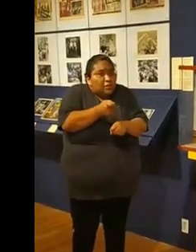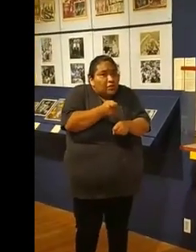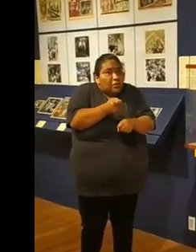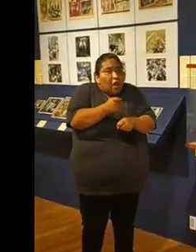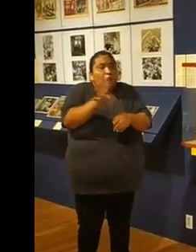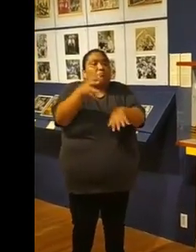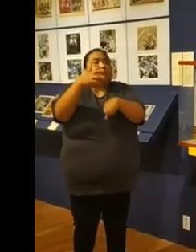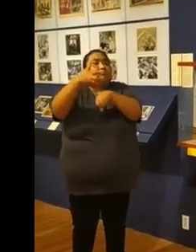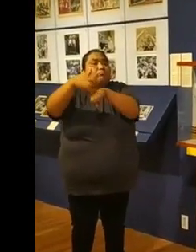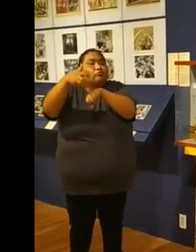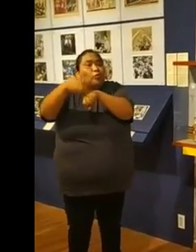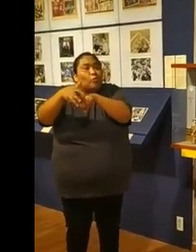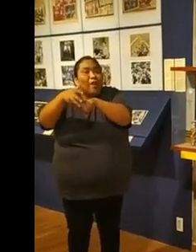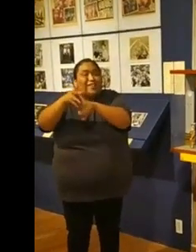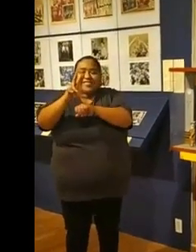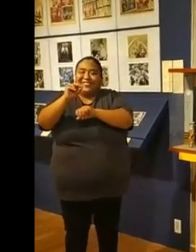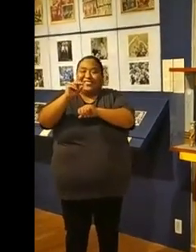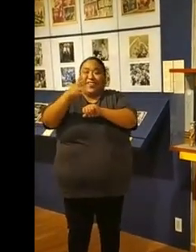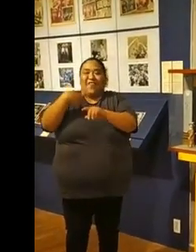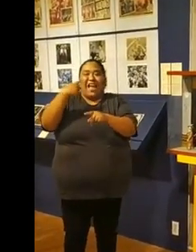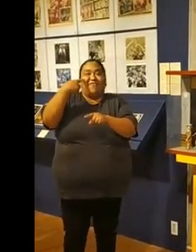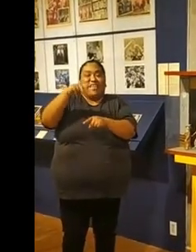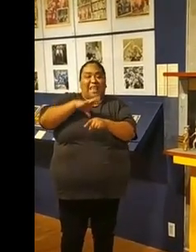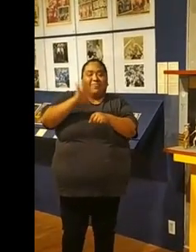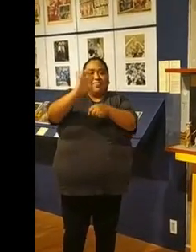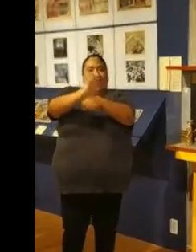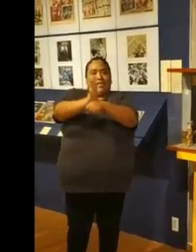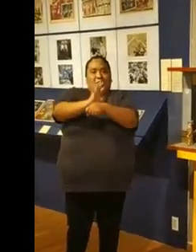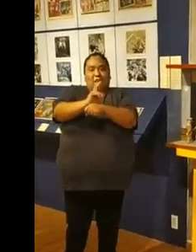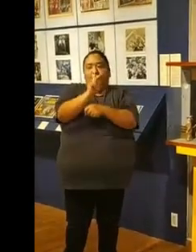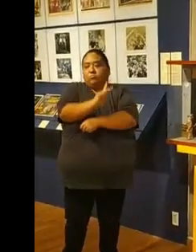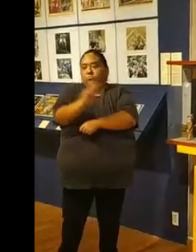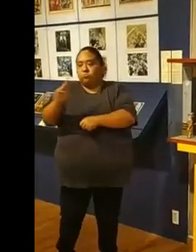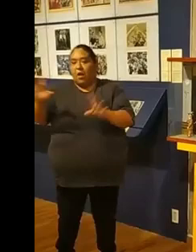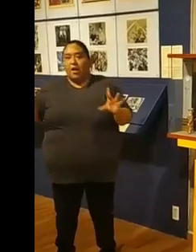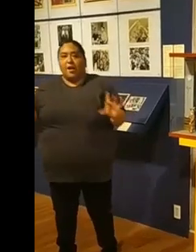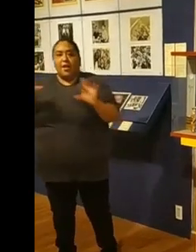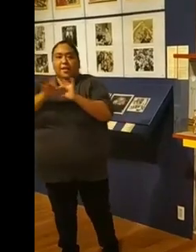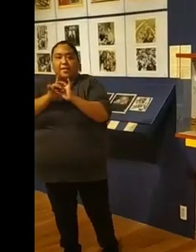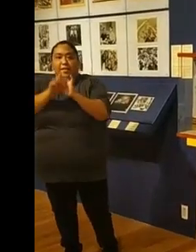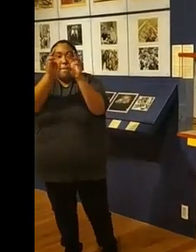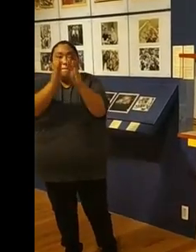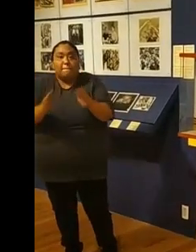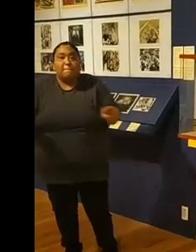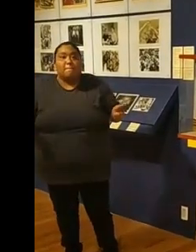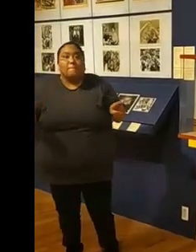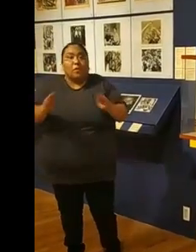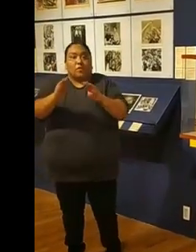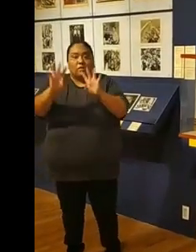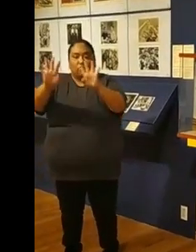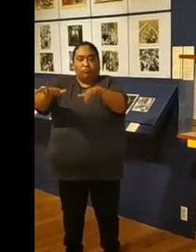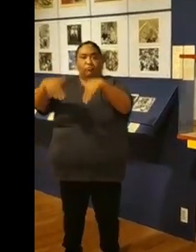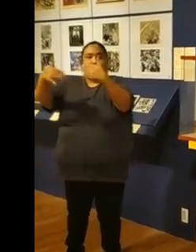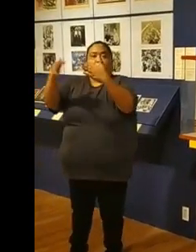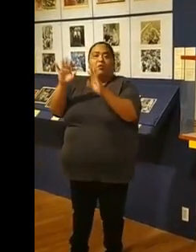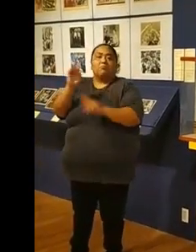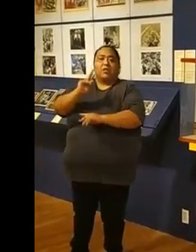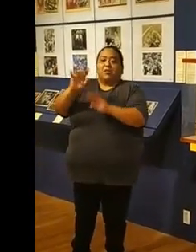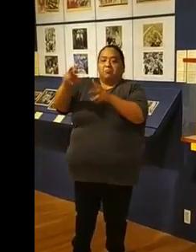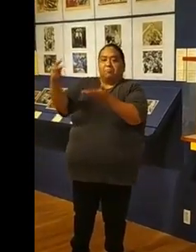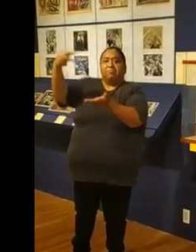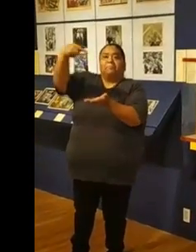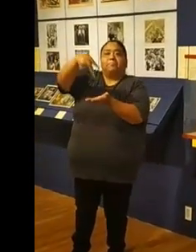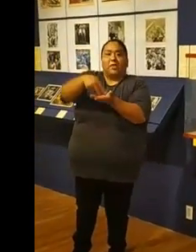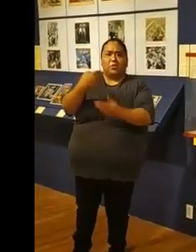números musicales que se interrumpen por desastres del alma. Y si nos ponemos a pensar un poco en